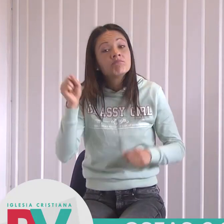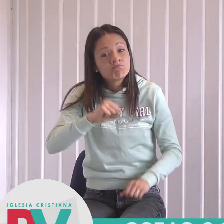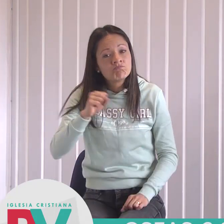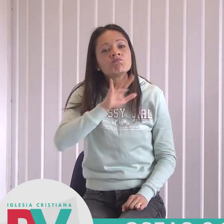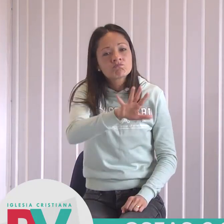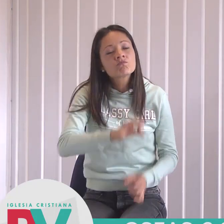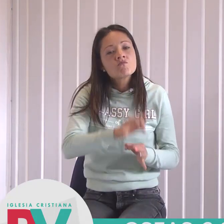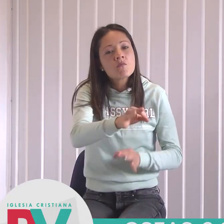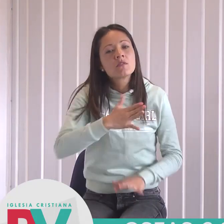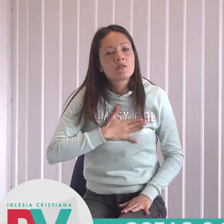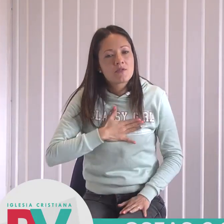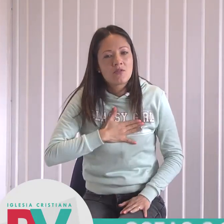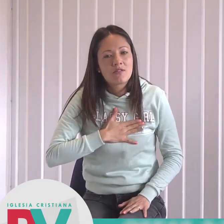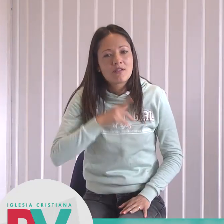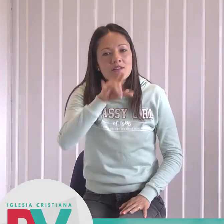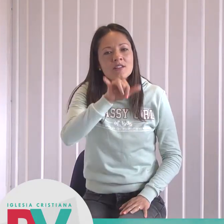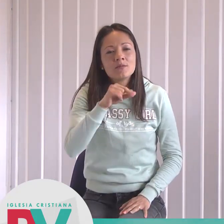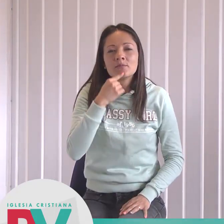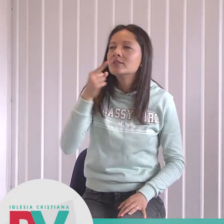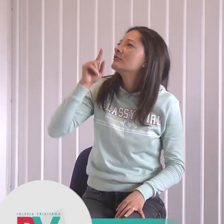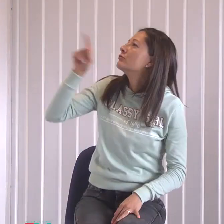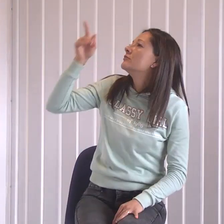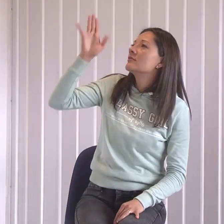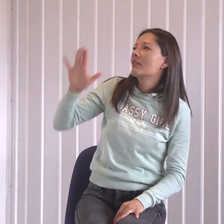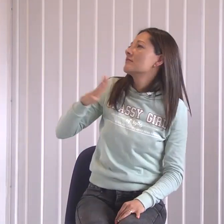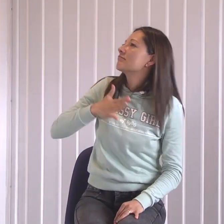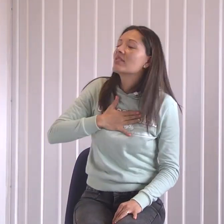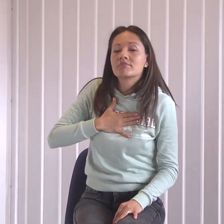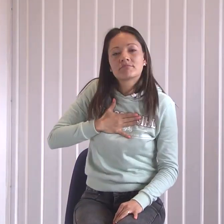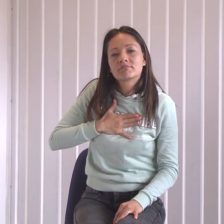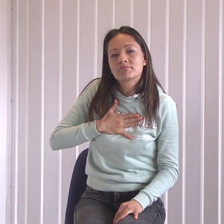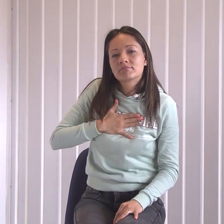por tu parte me dirás, y tú eres mi Dios.